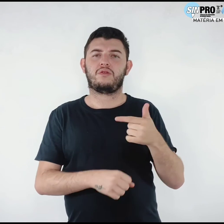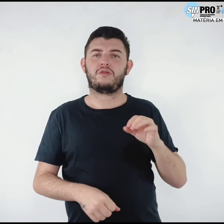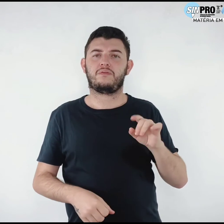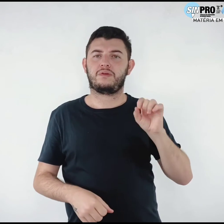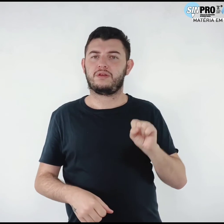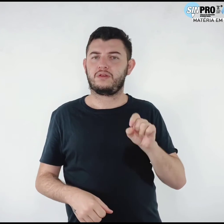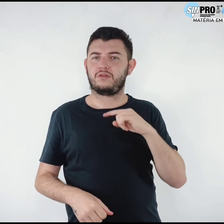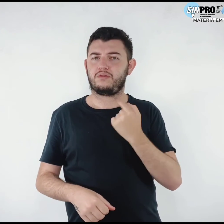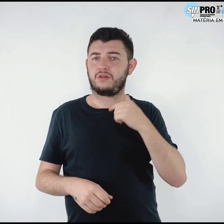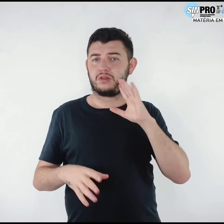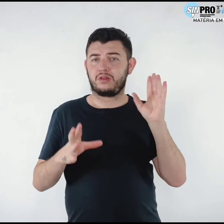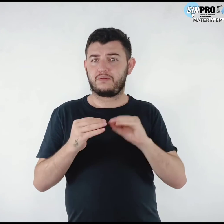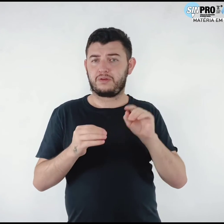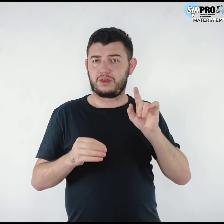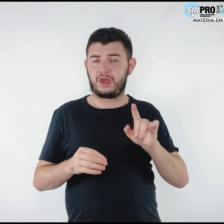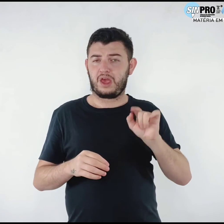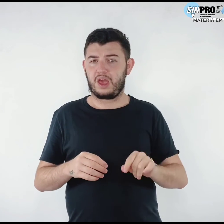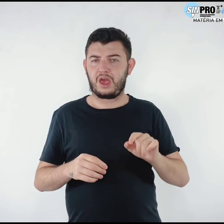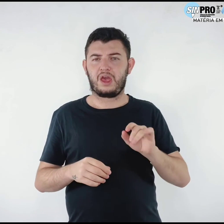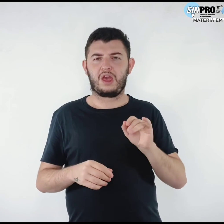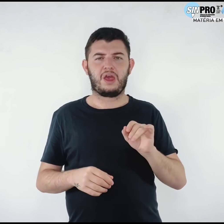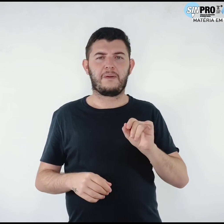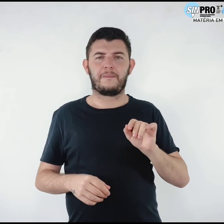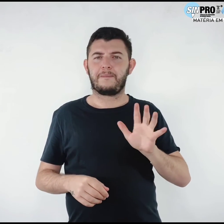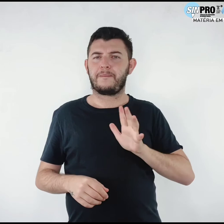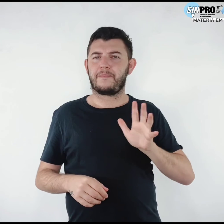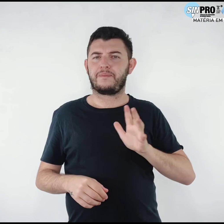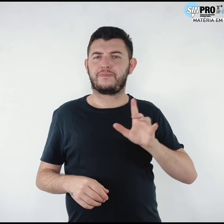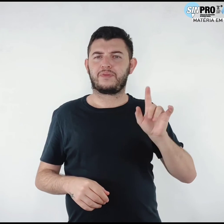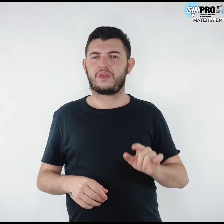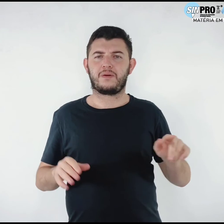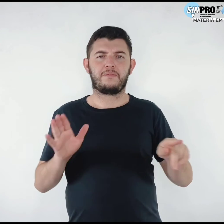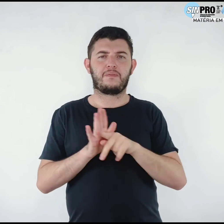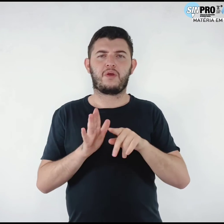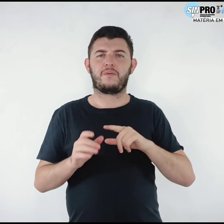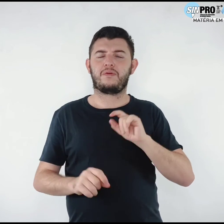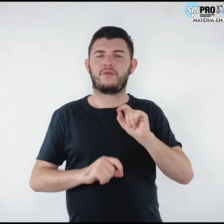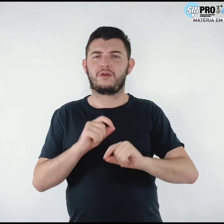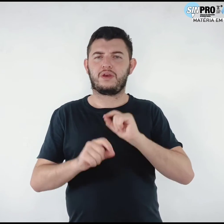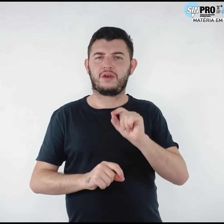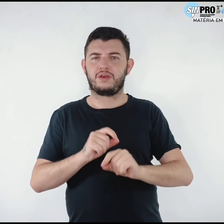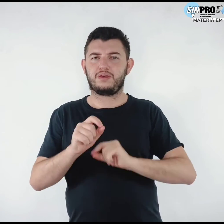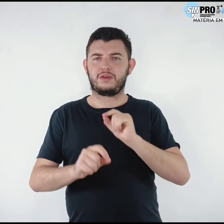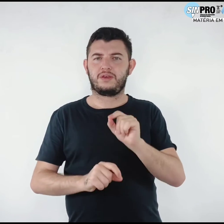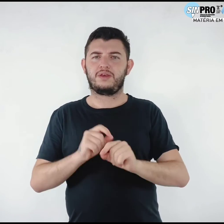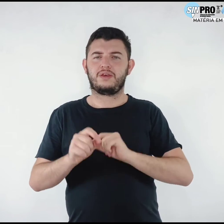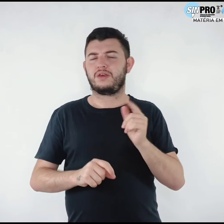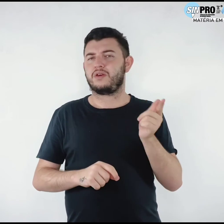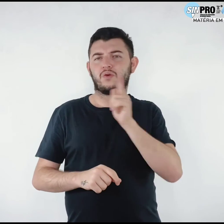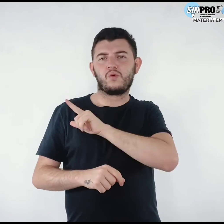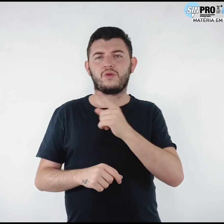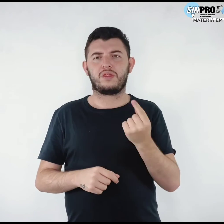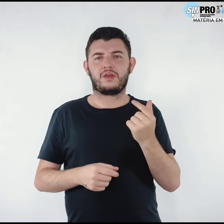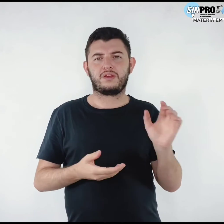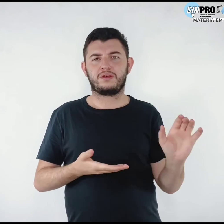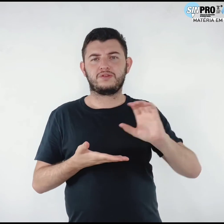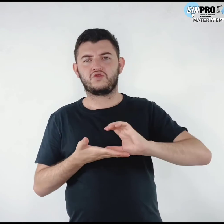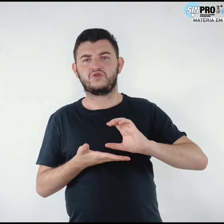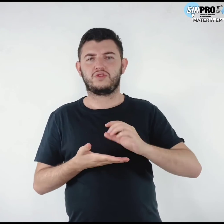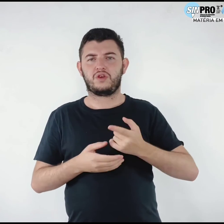é rica, que é proprietária dos meios de produção, que ganham dinheiro e muito lucro com